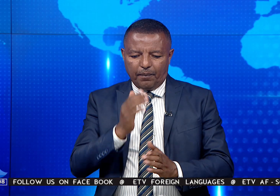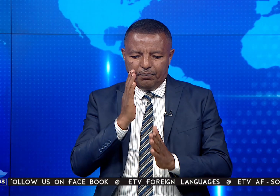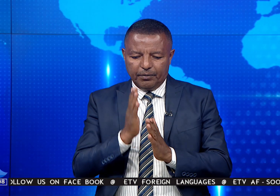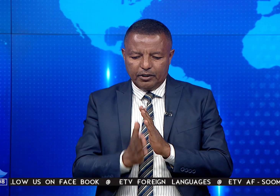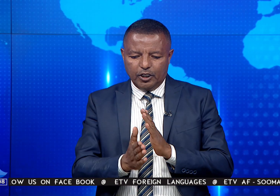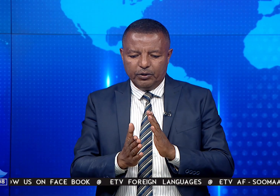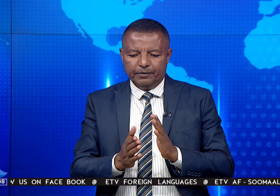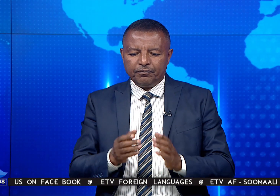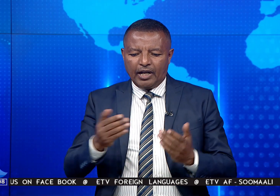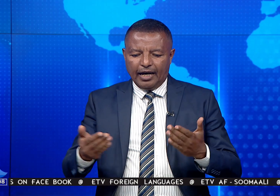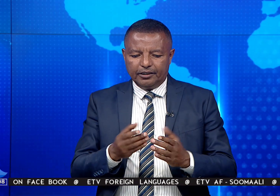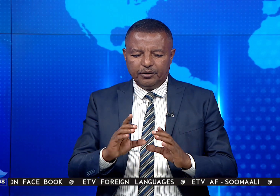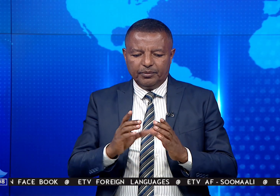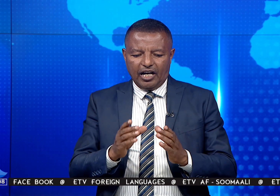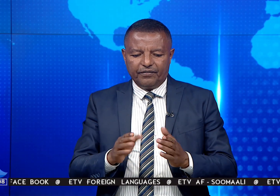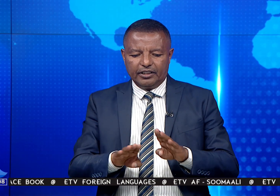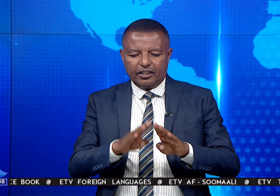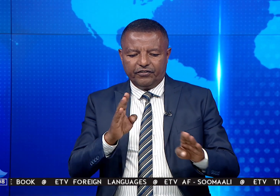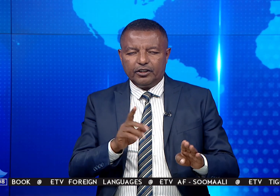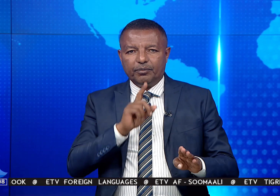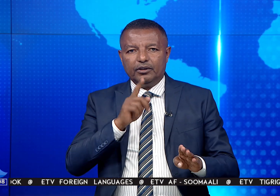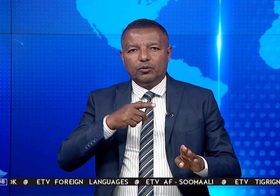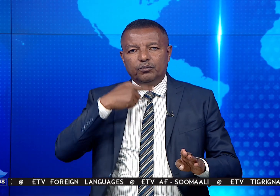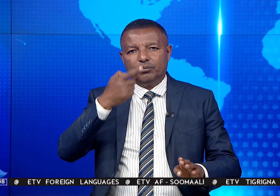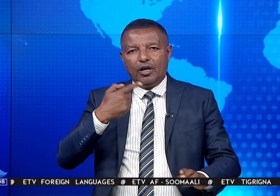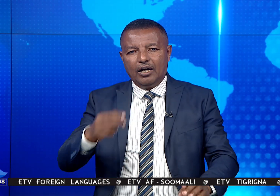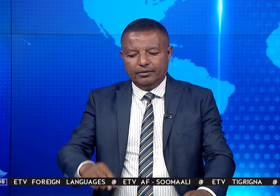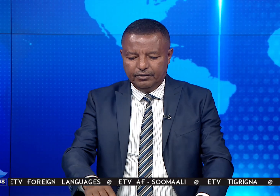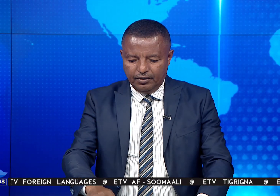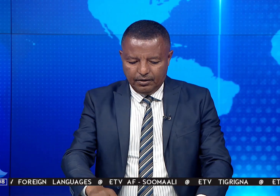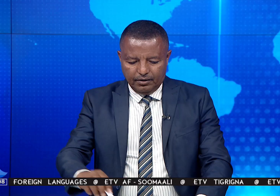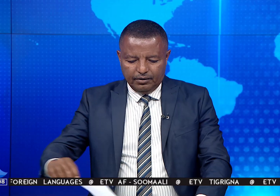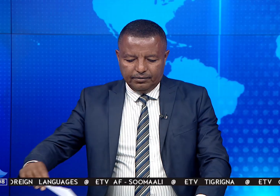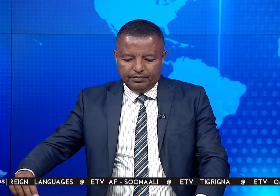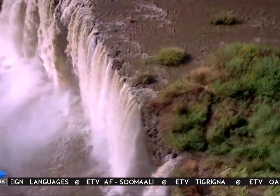የስራ በመከናወን አዲስ ምዕራፍ የተከፈተበት ነው ብለዋል።